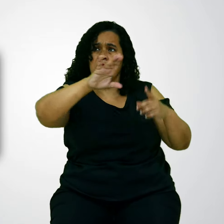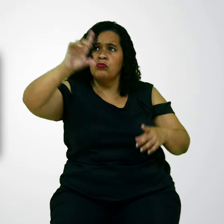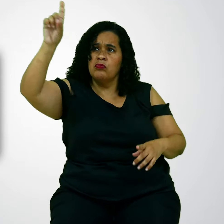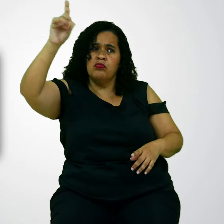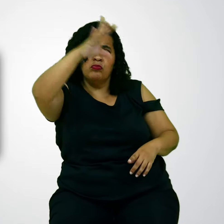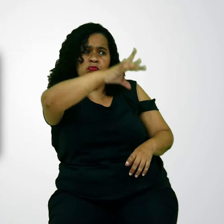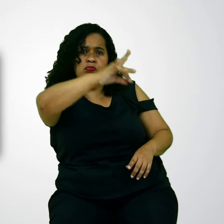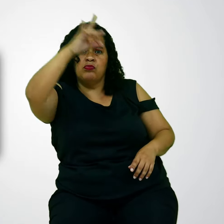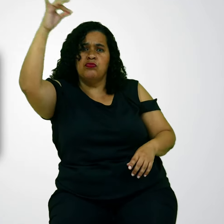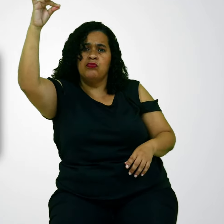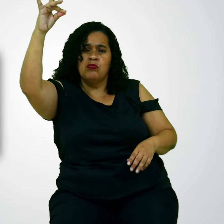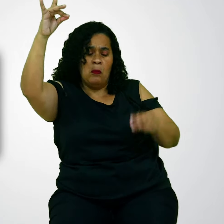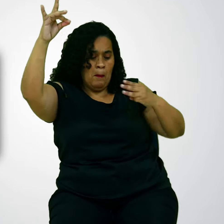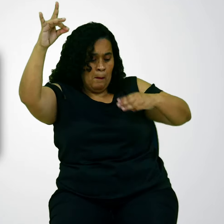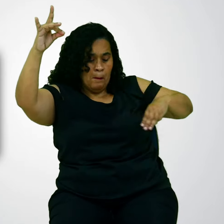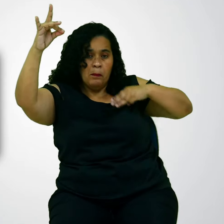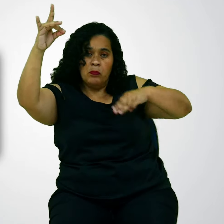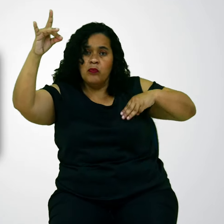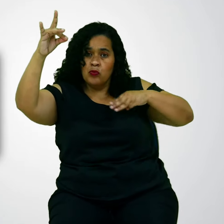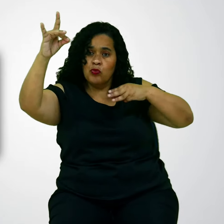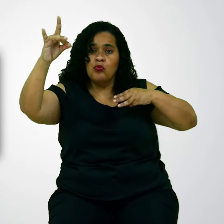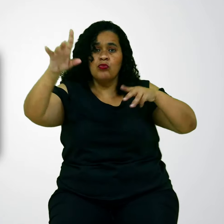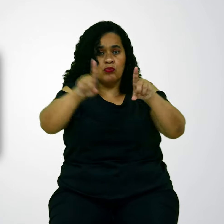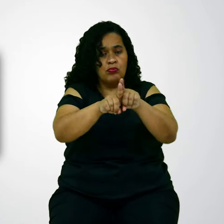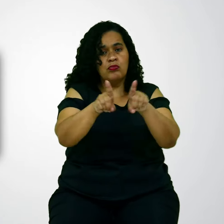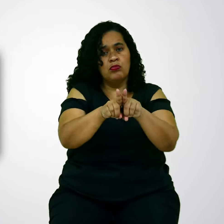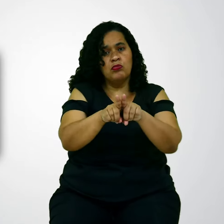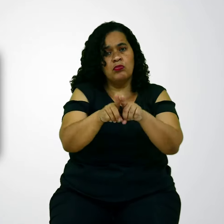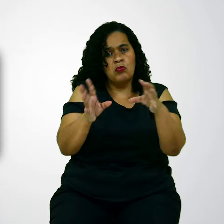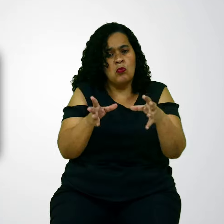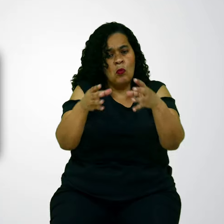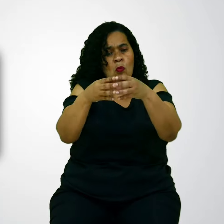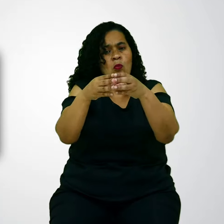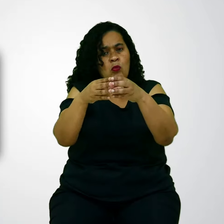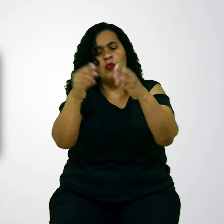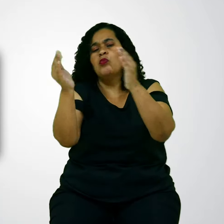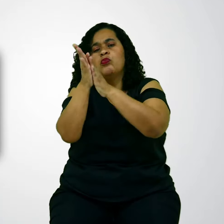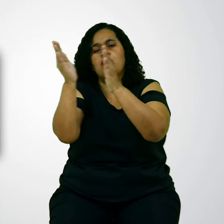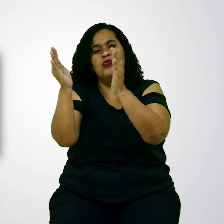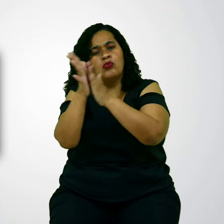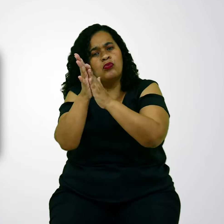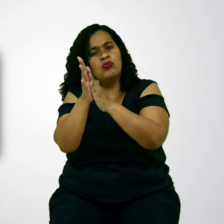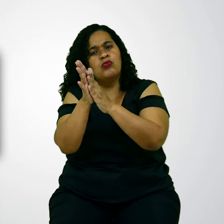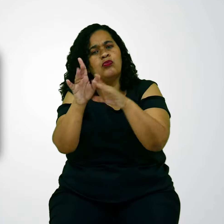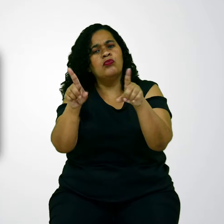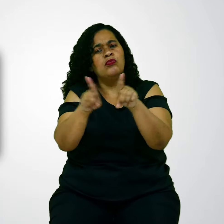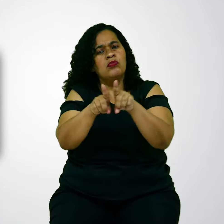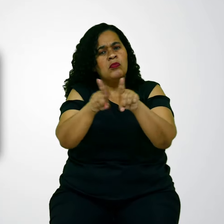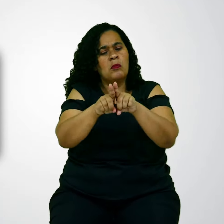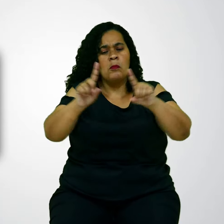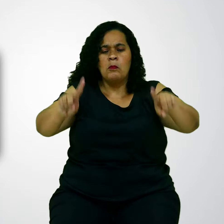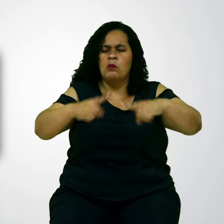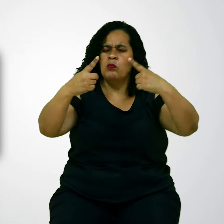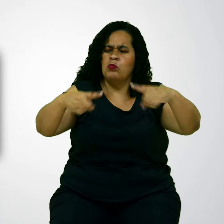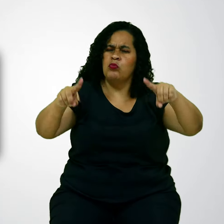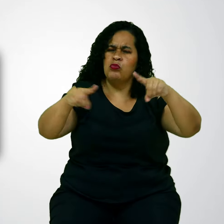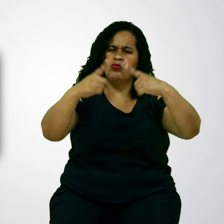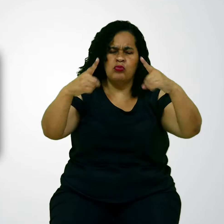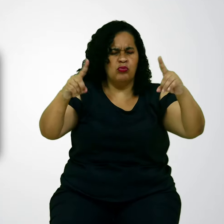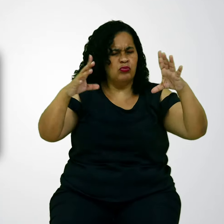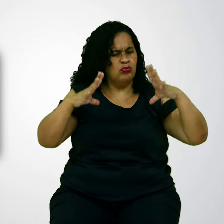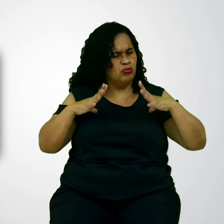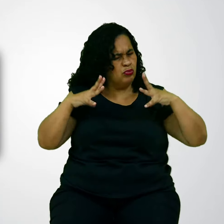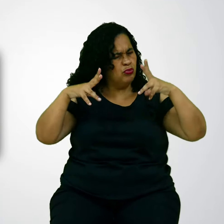vão realizar a missão, inclusive o ministério de louvor, o coral, o quarteto, o pessoal que trabalha com a música. Pessoal da coreografia, o pessoal da